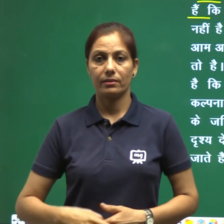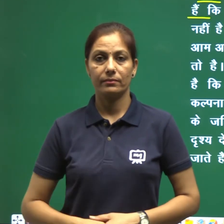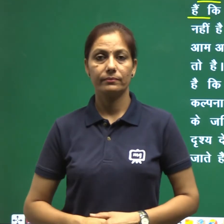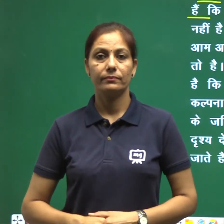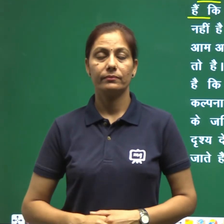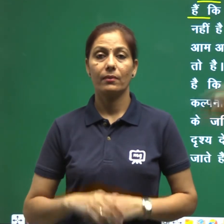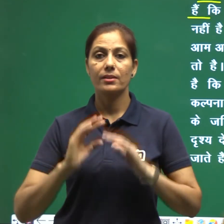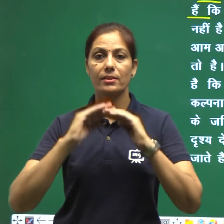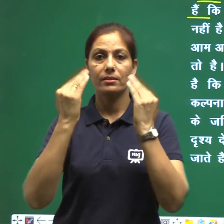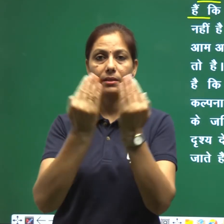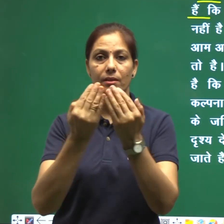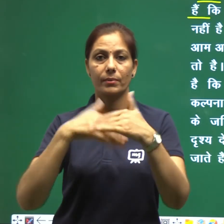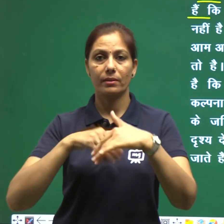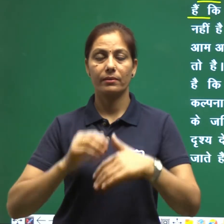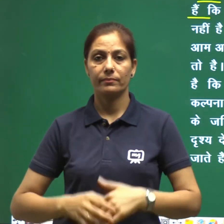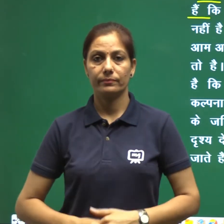संसार में